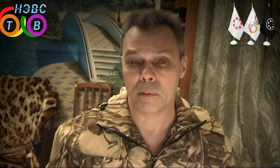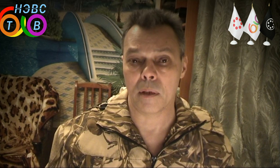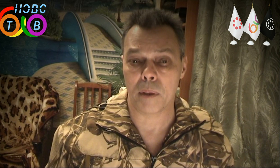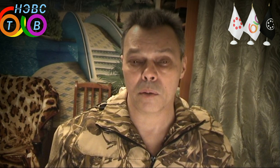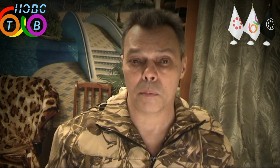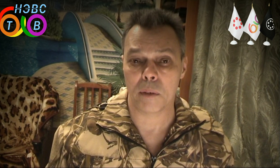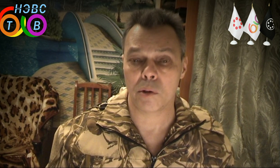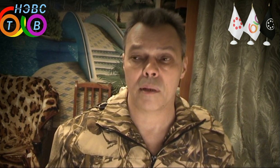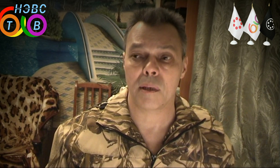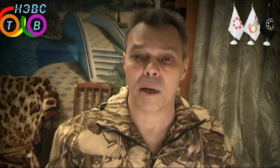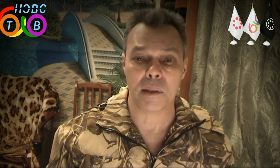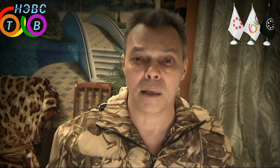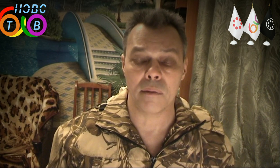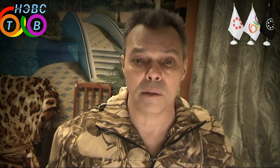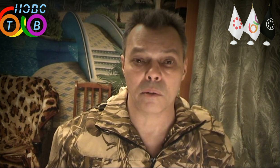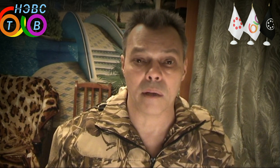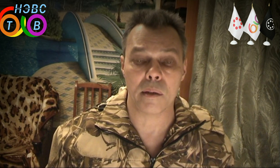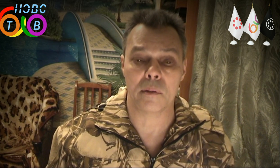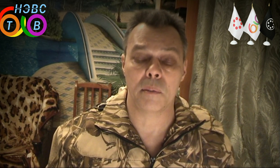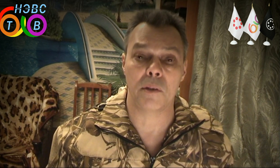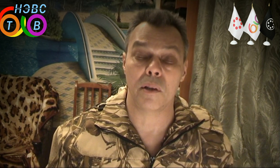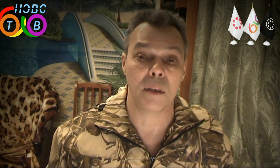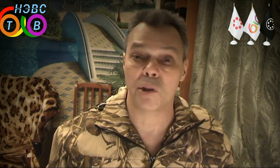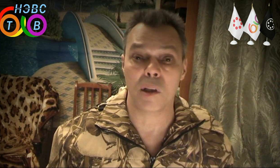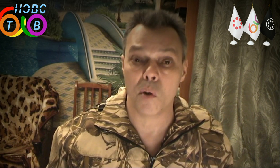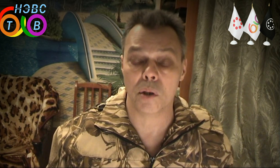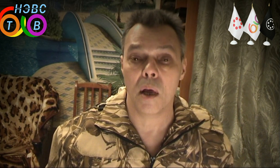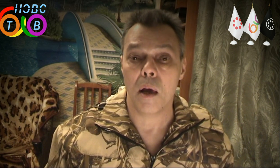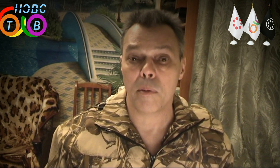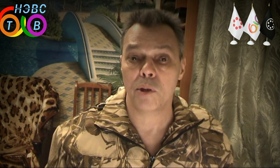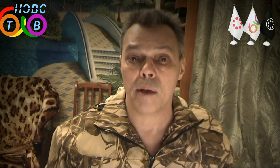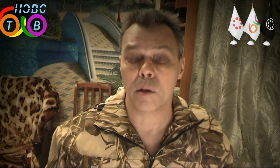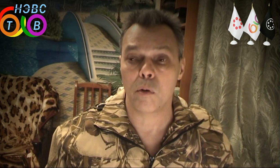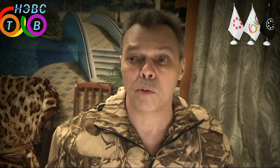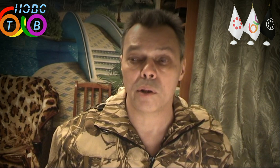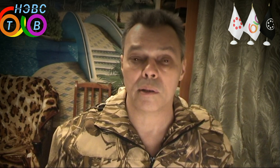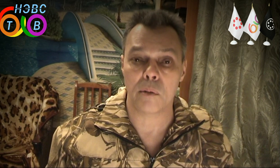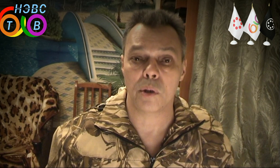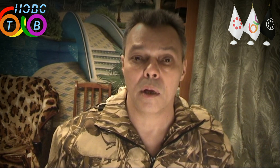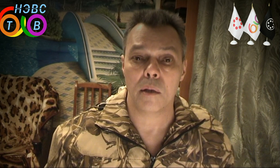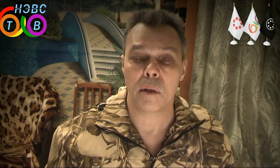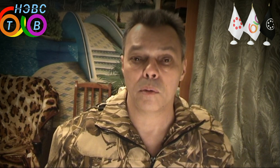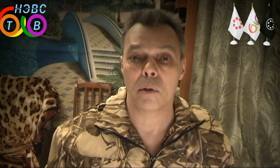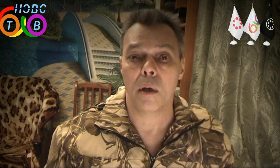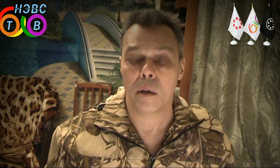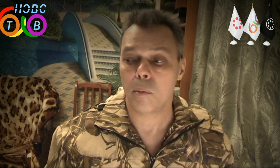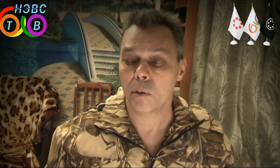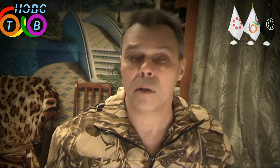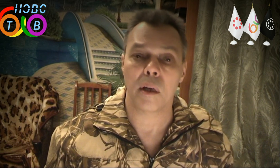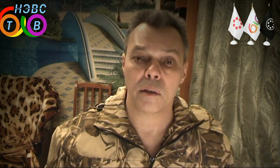тогда происходит, потому что она сама астрально влезть туда, говорится, к себе через темечко не может. И получается, любой мужчина следующий с ней будет и